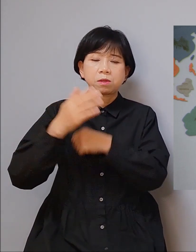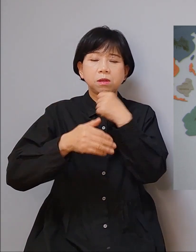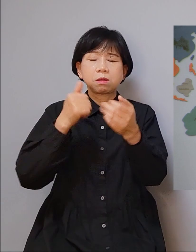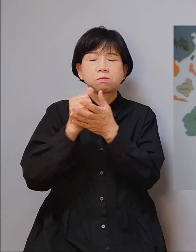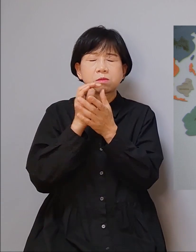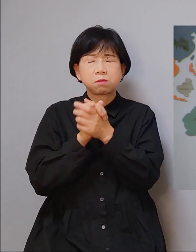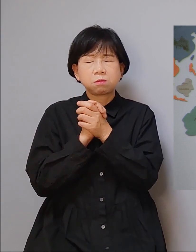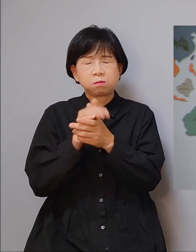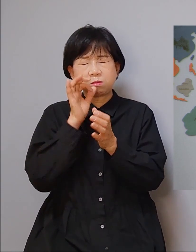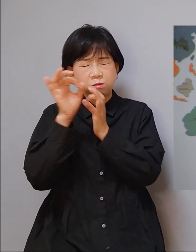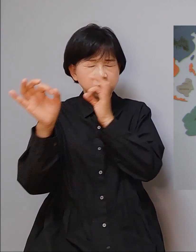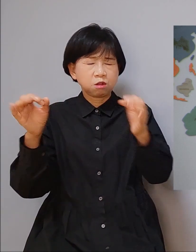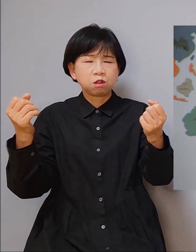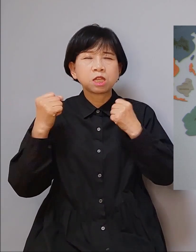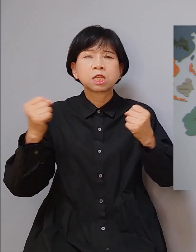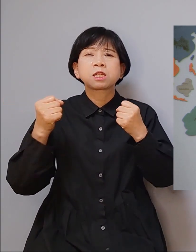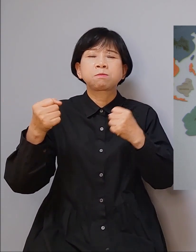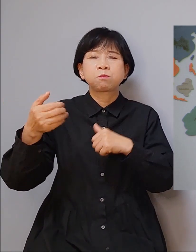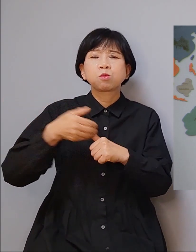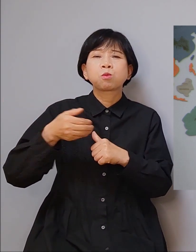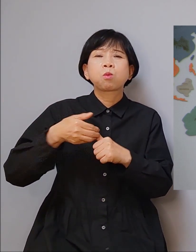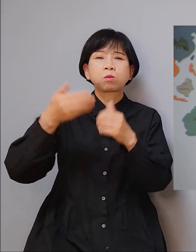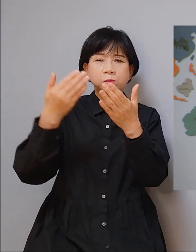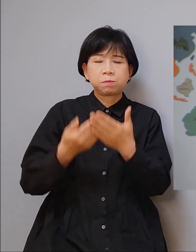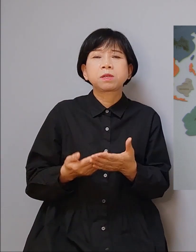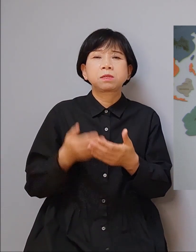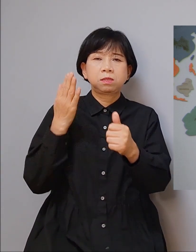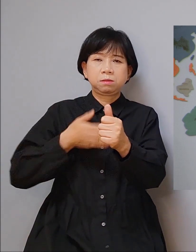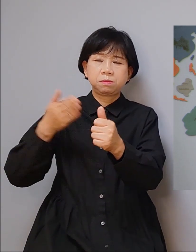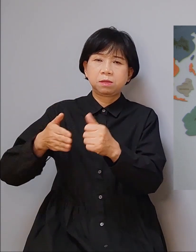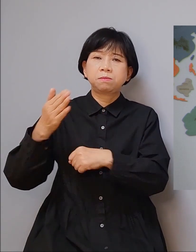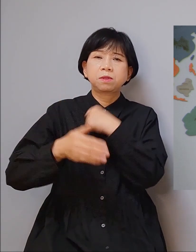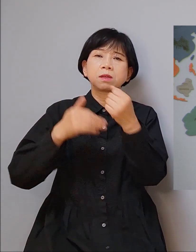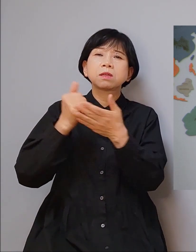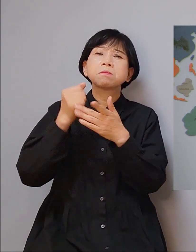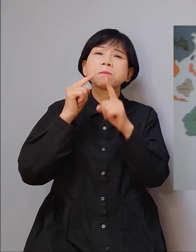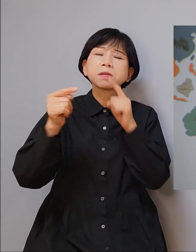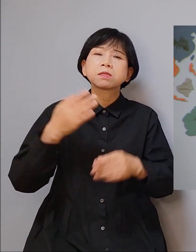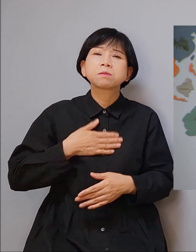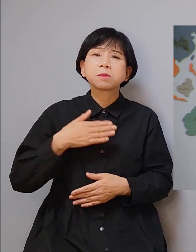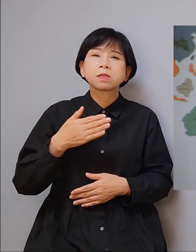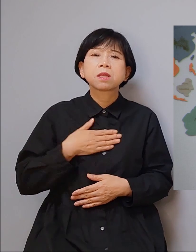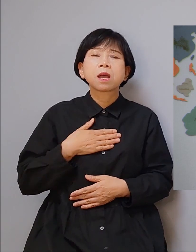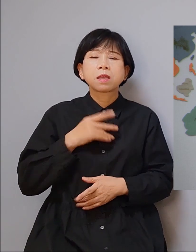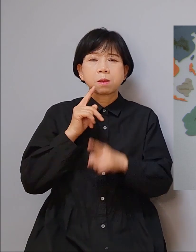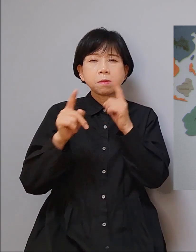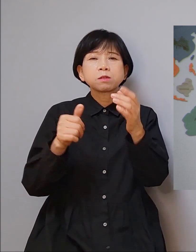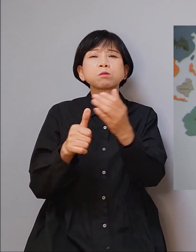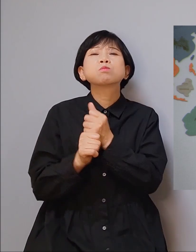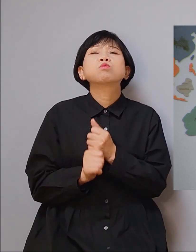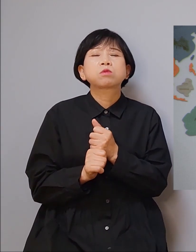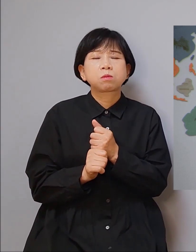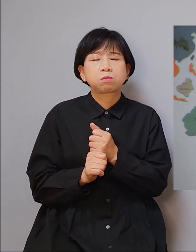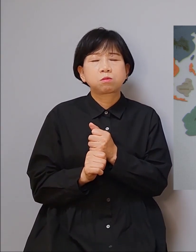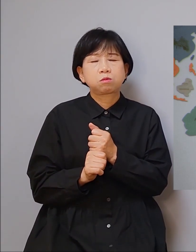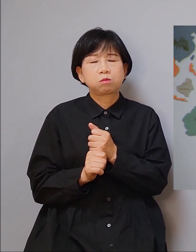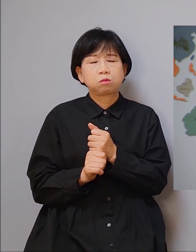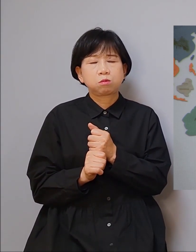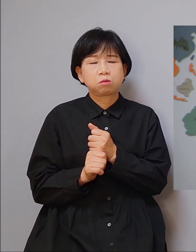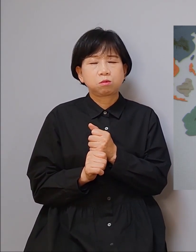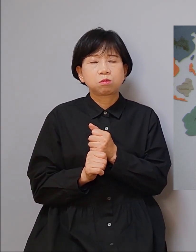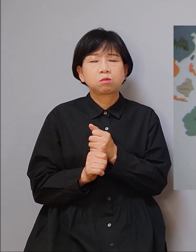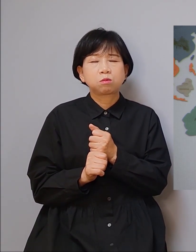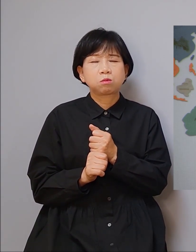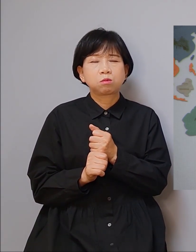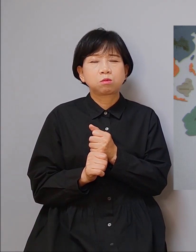부르짖다가 힘을 얻을 수 있기를 바랍니다. 하나님의 말씀이 나에게 주시는 레마의 말씀으로 들려서 그